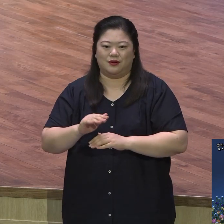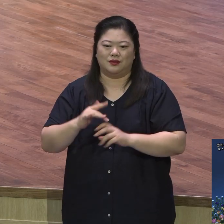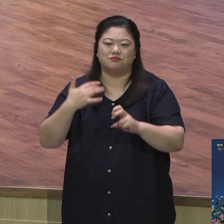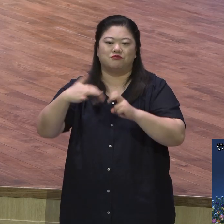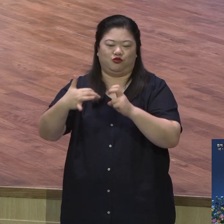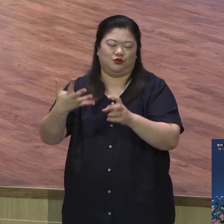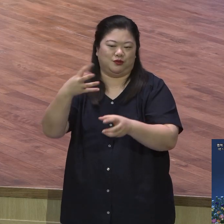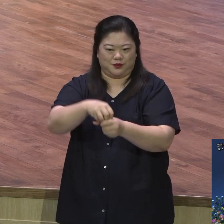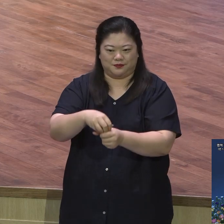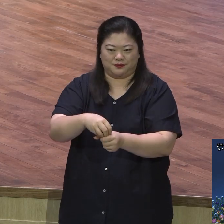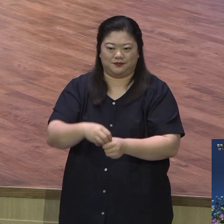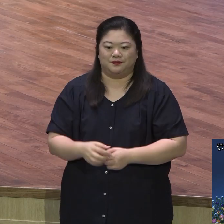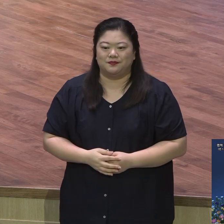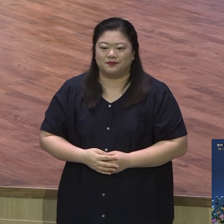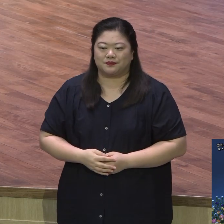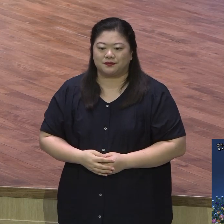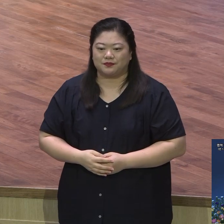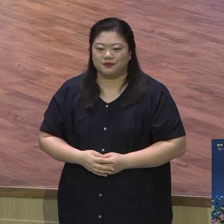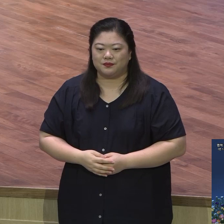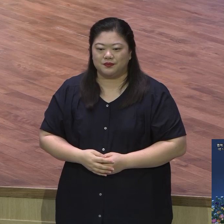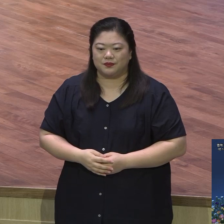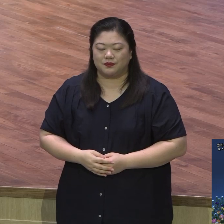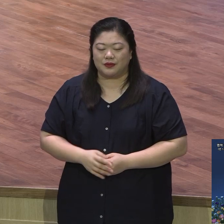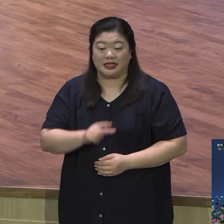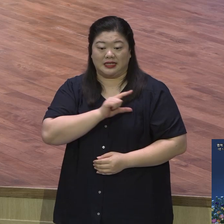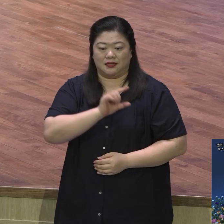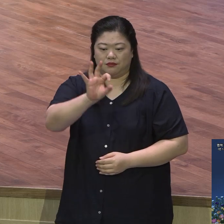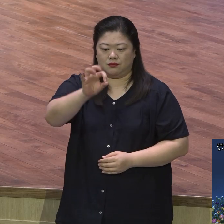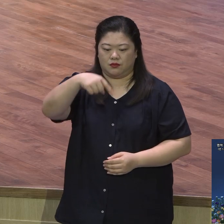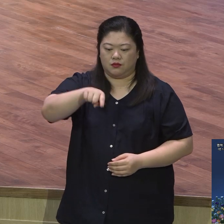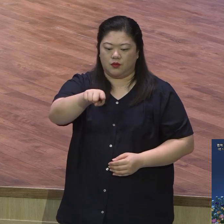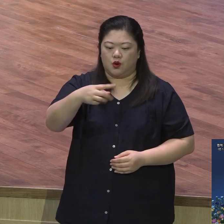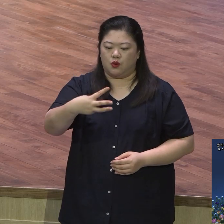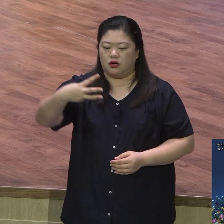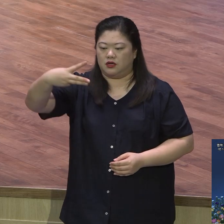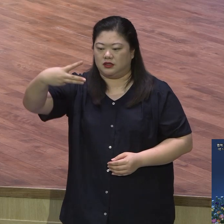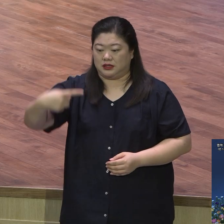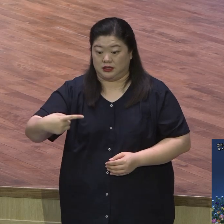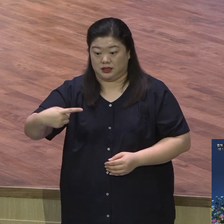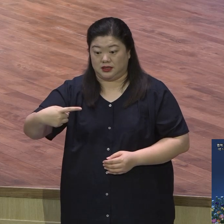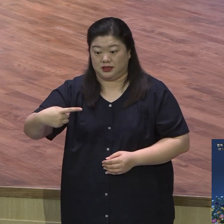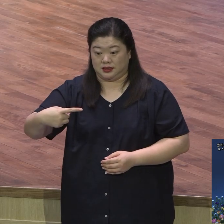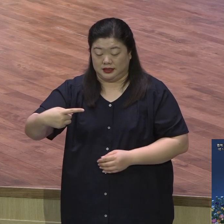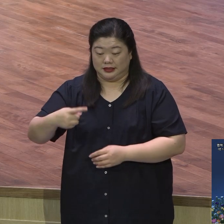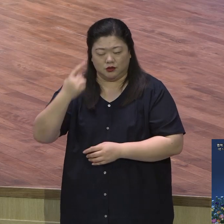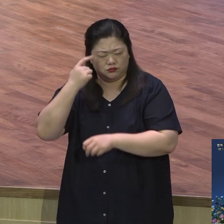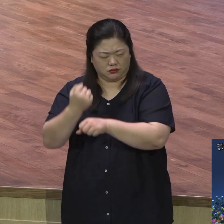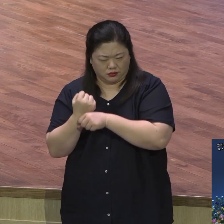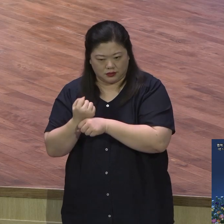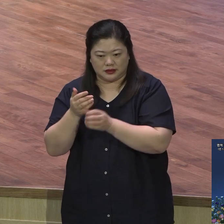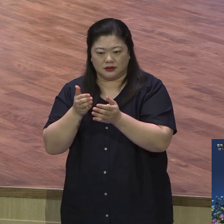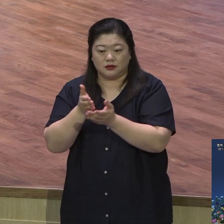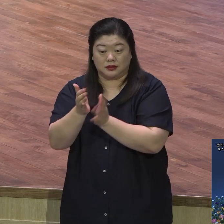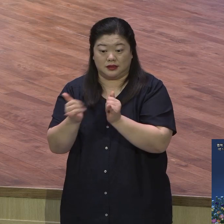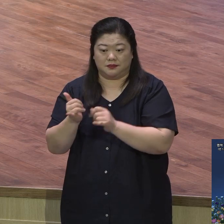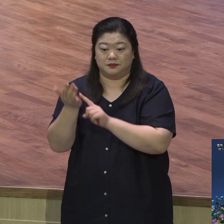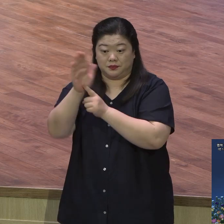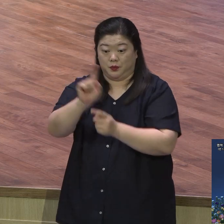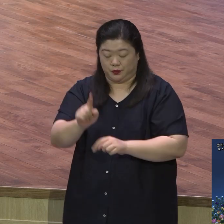유명한 구야학자 월트 브루구마는 이런 말을 했습니다. 이스라엘 백성들이